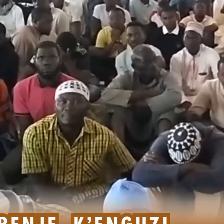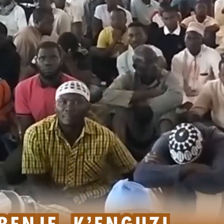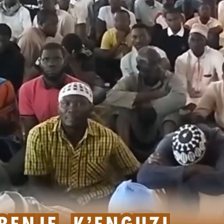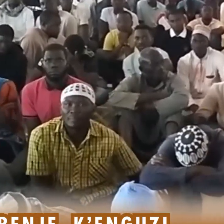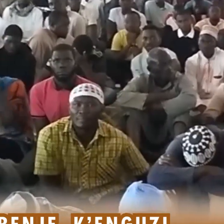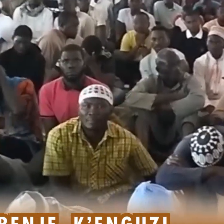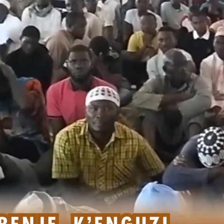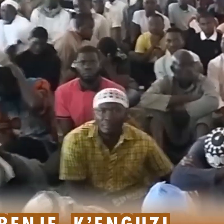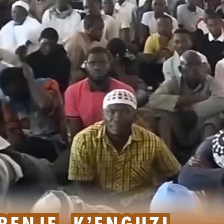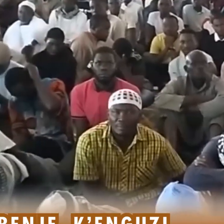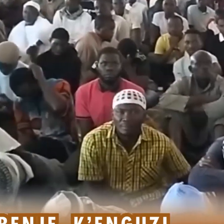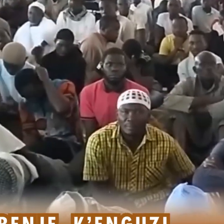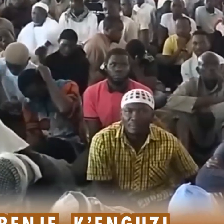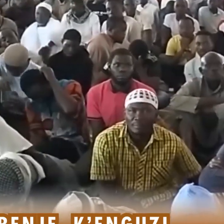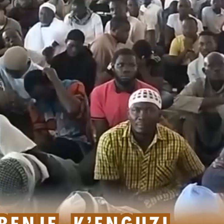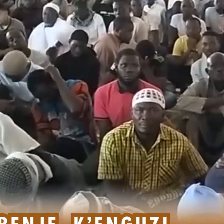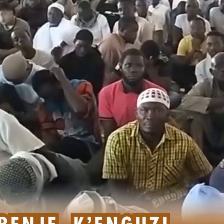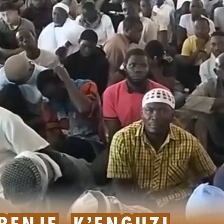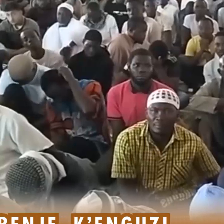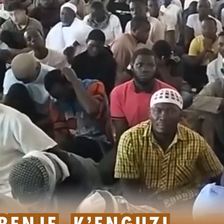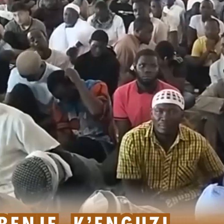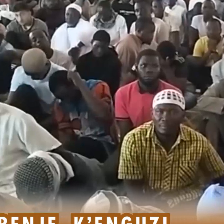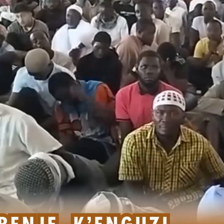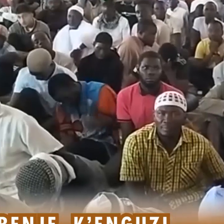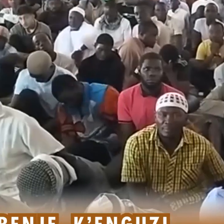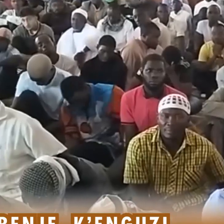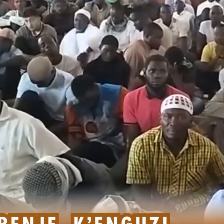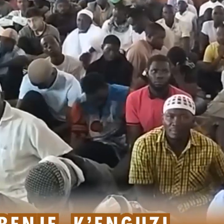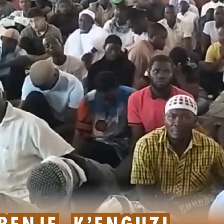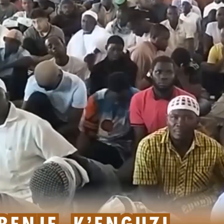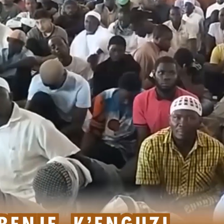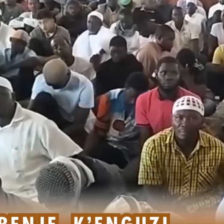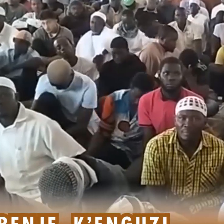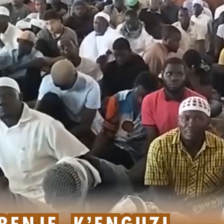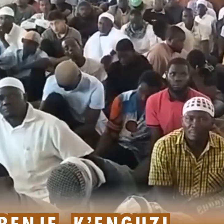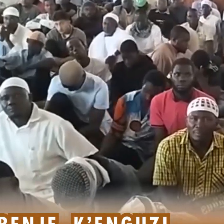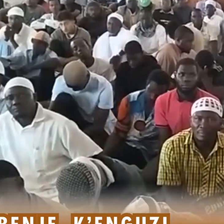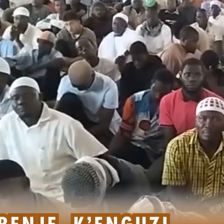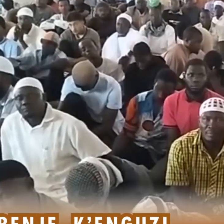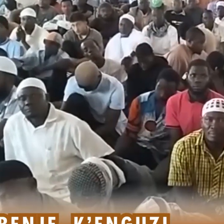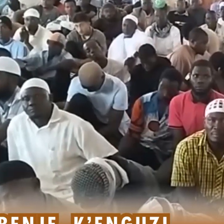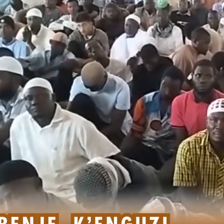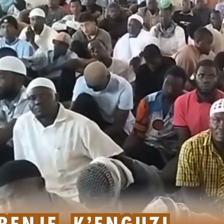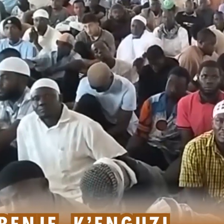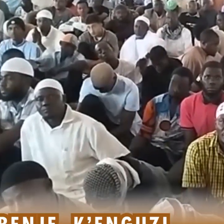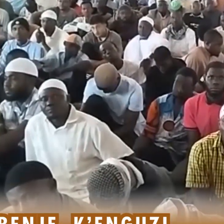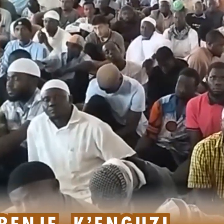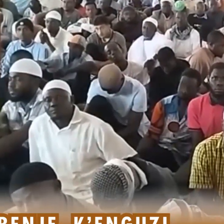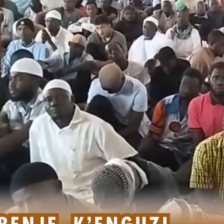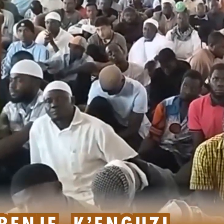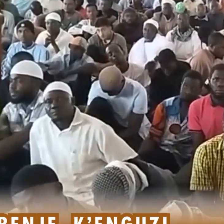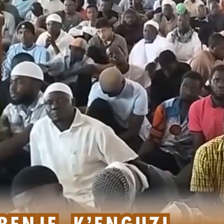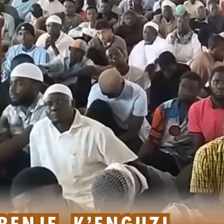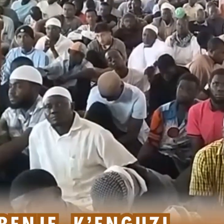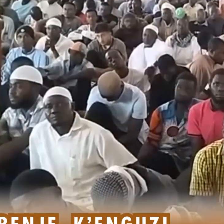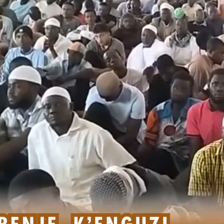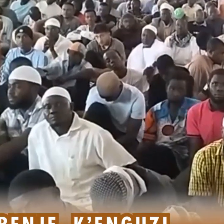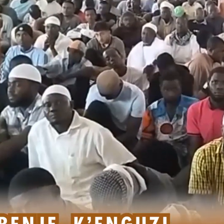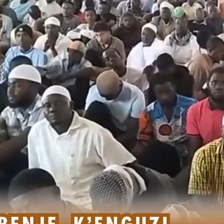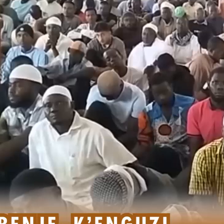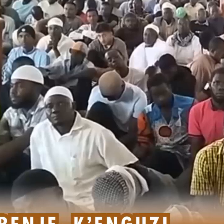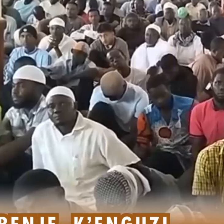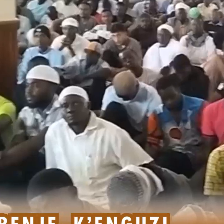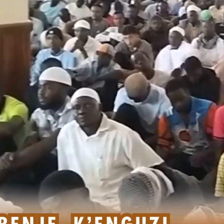Olinaga nti omunnyu gwe gugenda mu kyayi ate n'akiremerako Ero kutusa bwachi kukirizi santi omunyu gwe